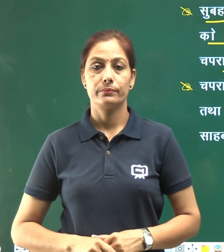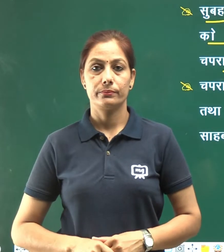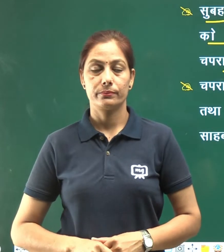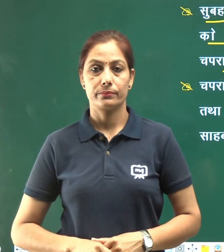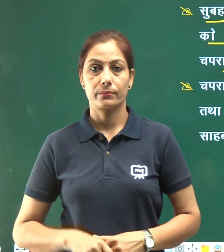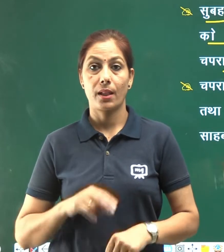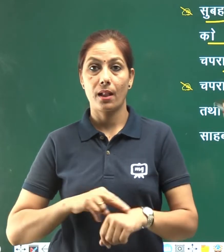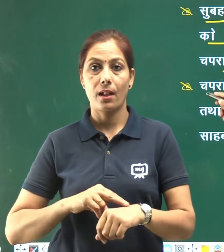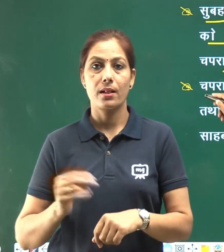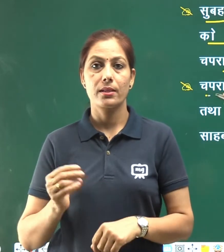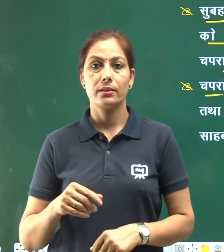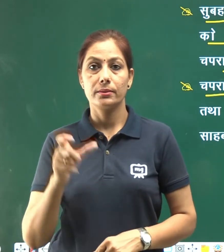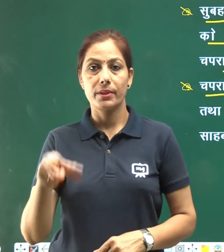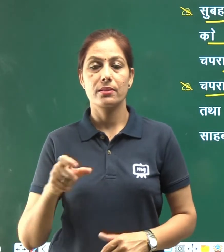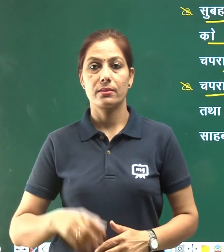चपरासी